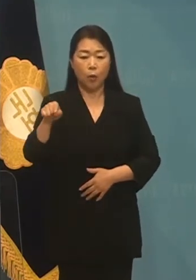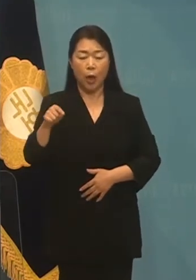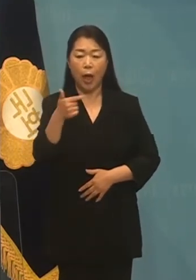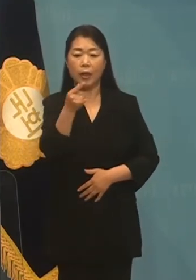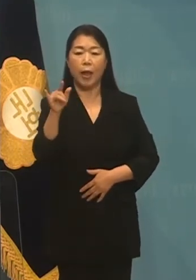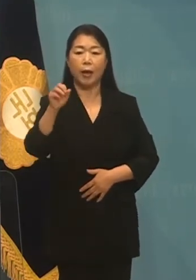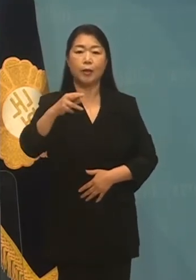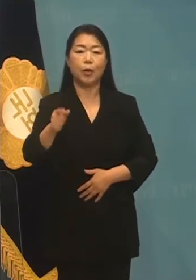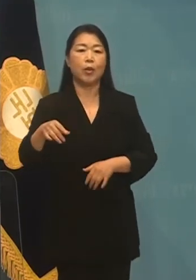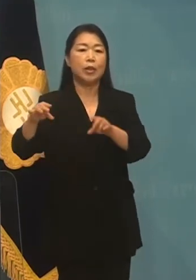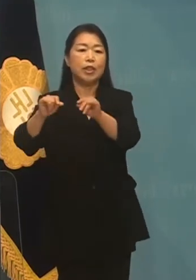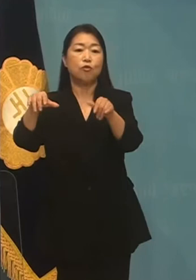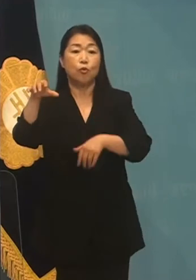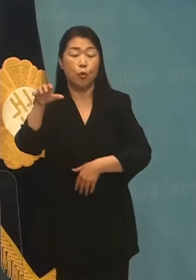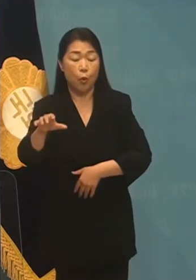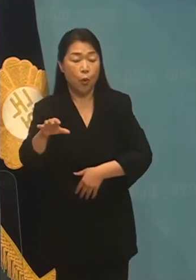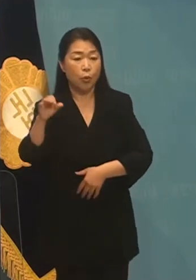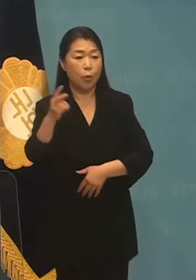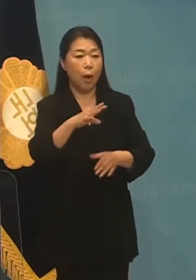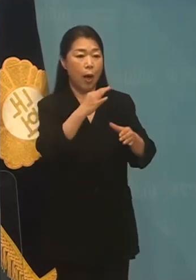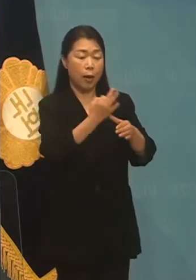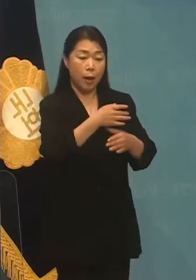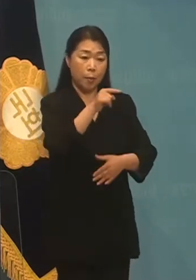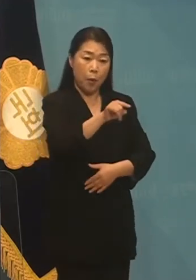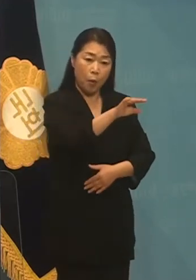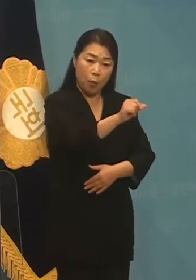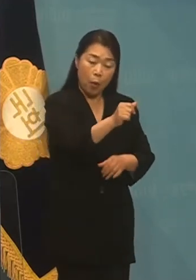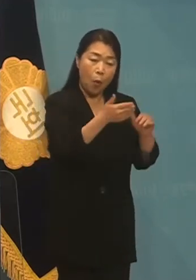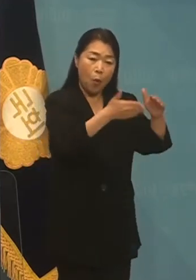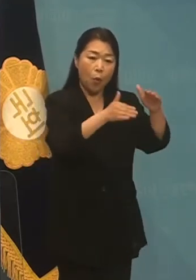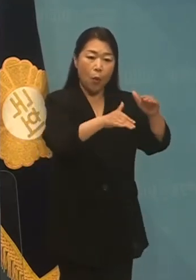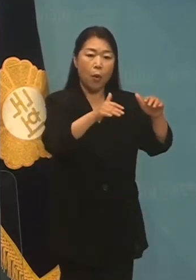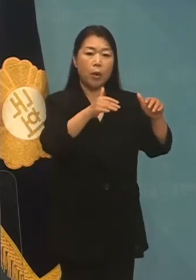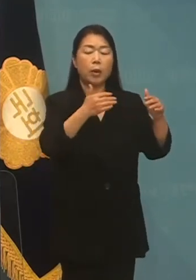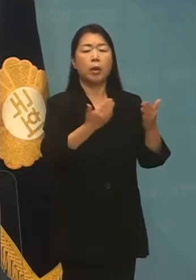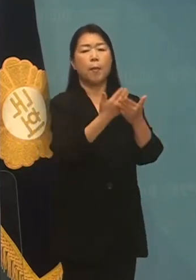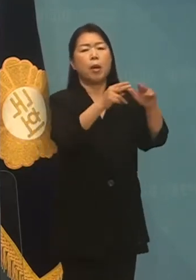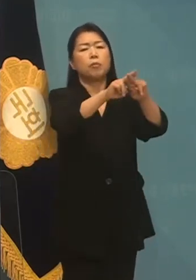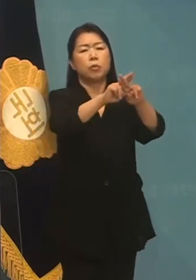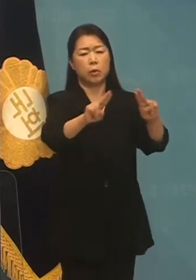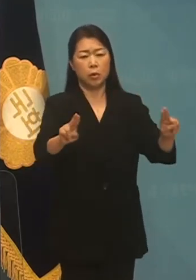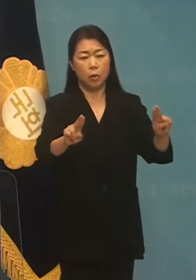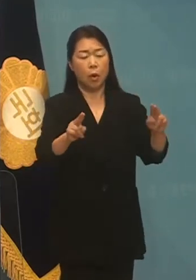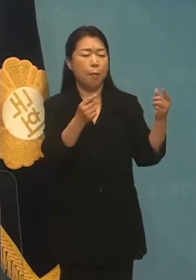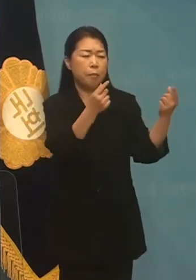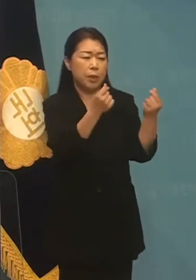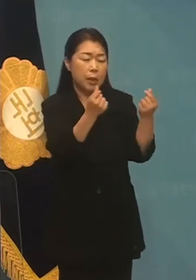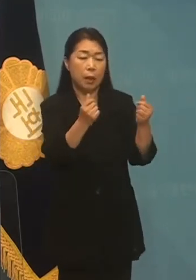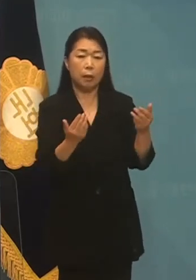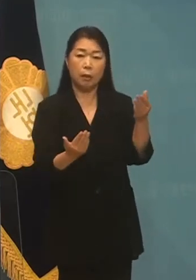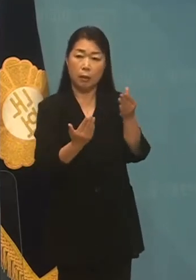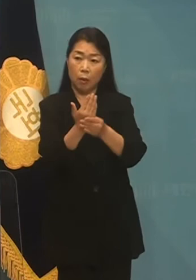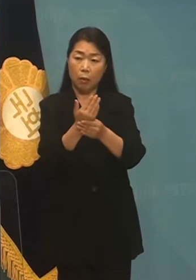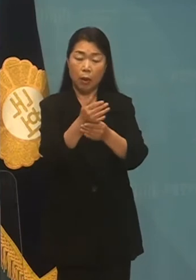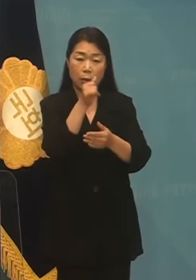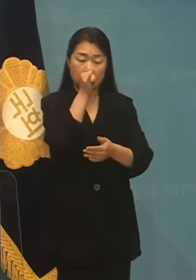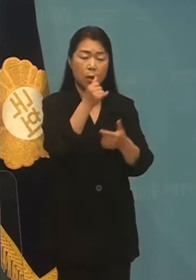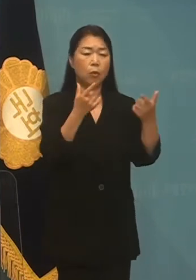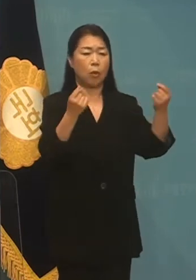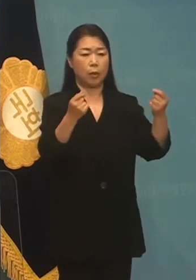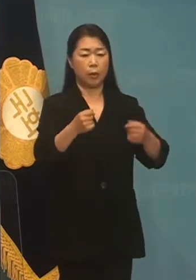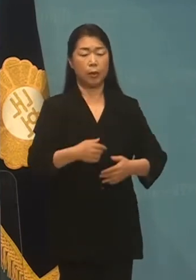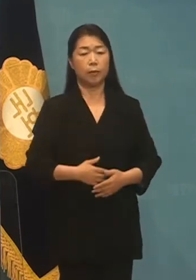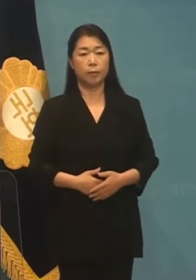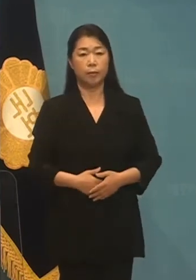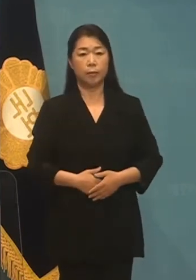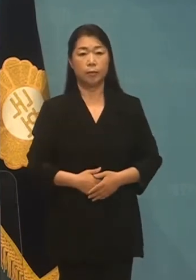냉천지구와 안양구동도 공영개발이 취소되는 비슷한 처지에 놓인